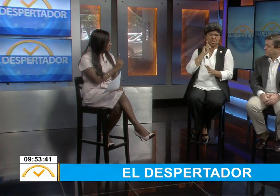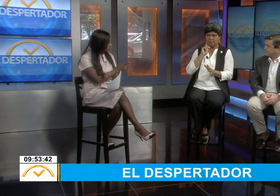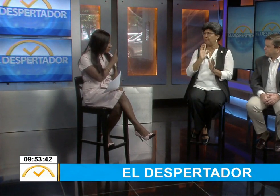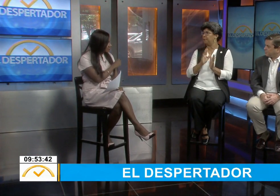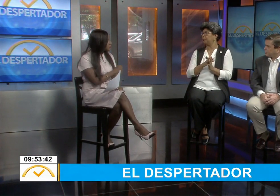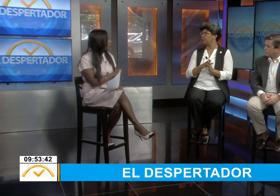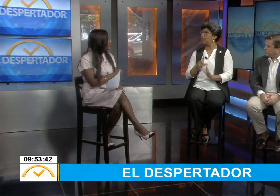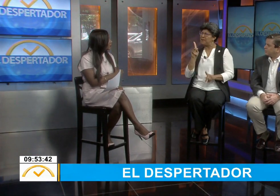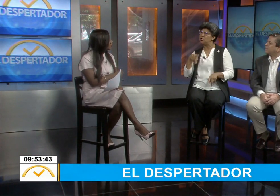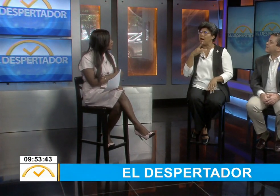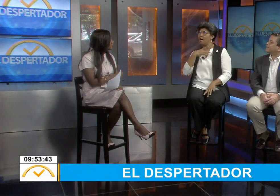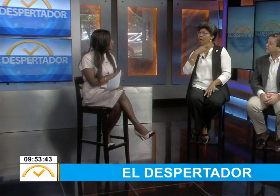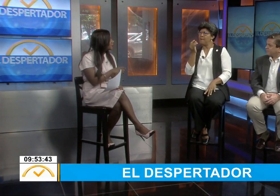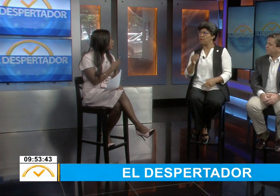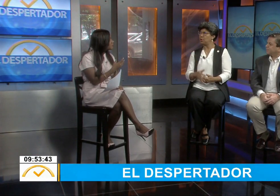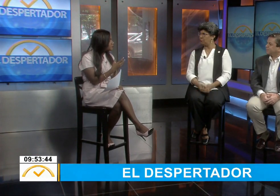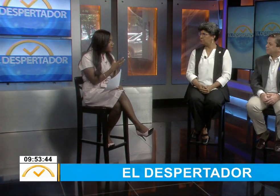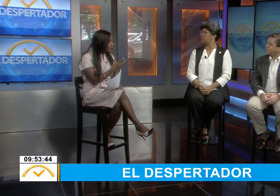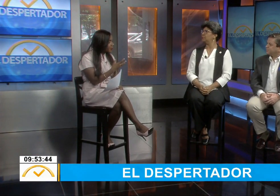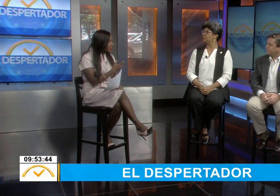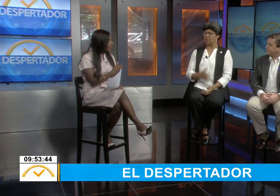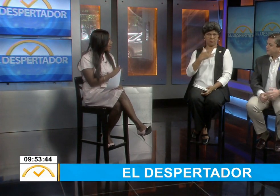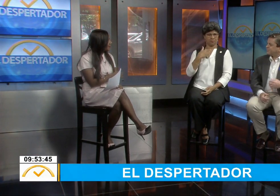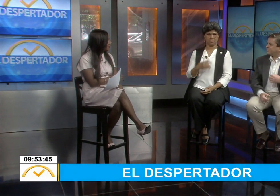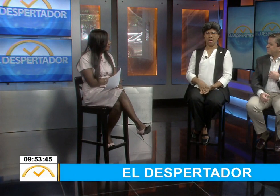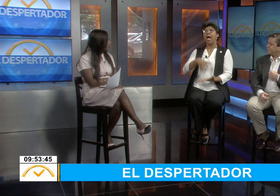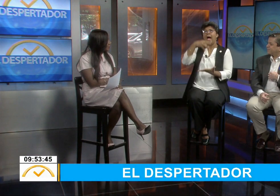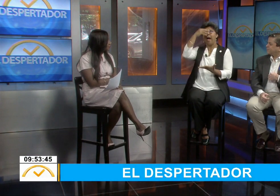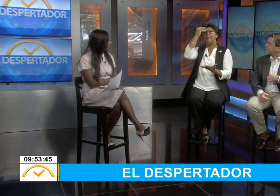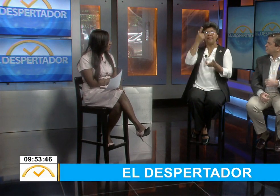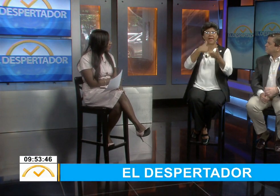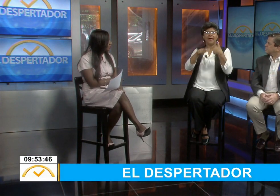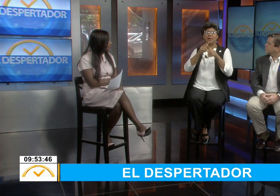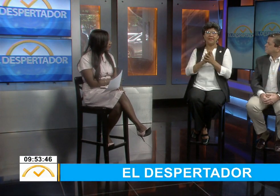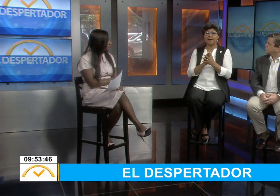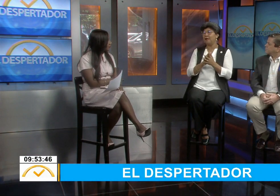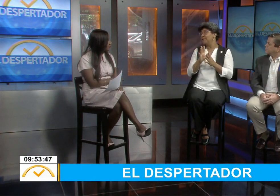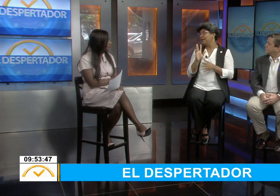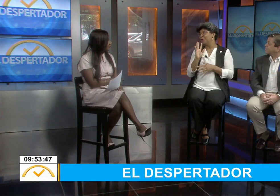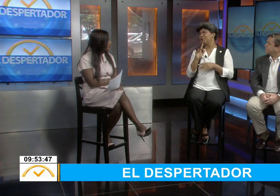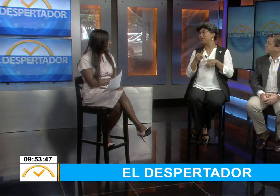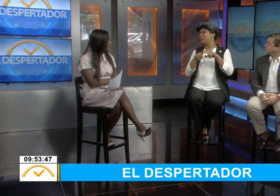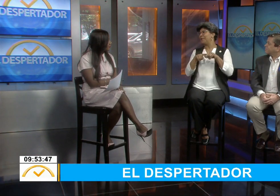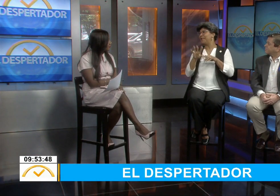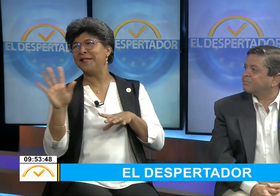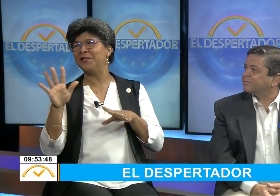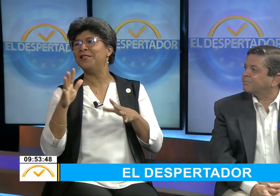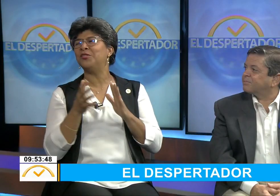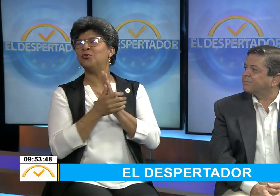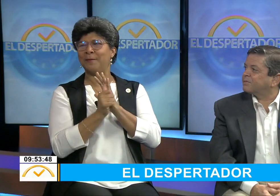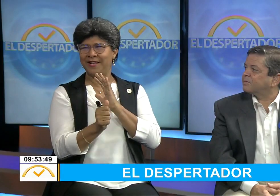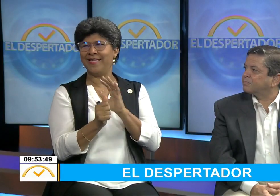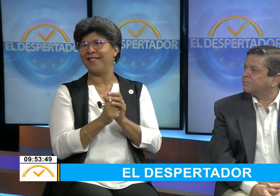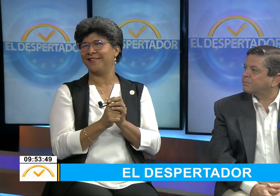Persona sorda. ¿Cuánto tiempo yo me puedo llevar en aprender el lenguaje de Aprender lengua de señas, eso depende de tus habilidades.